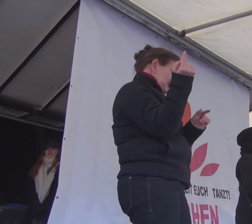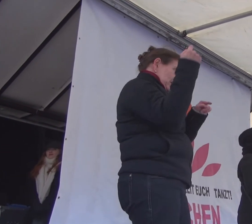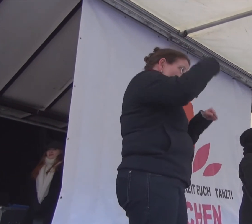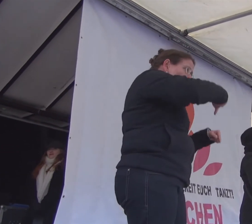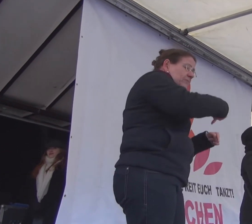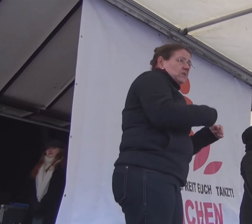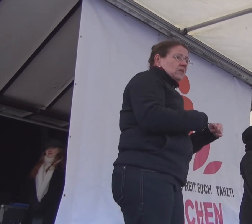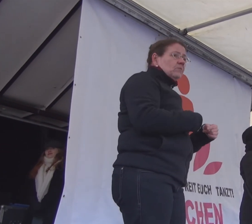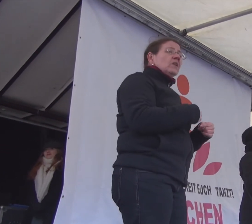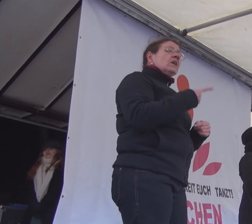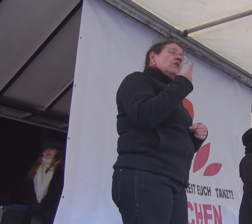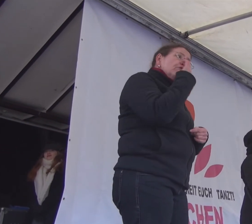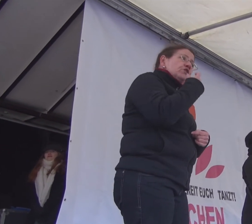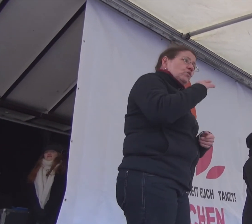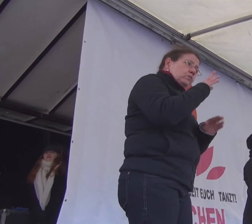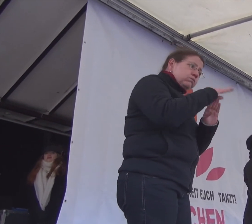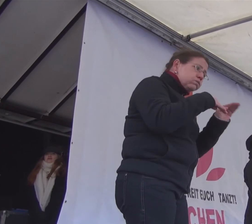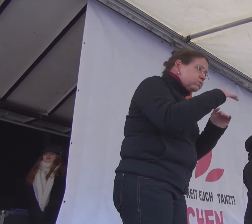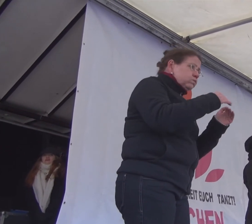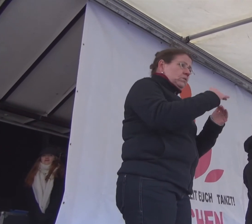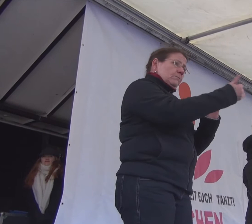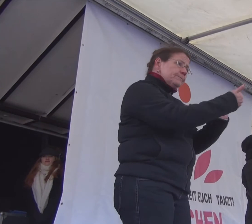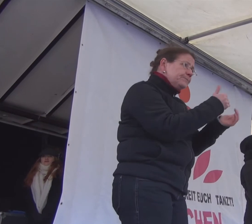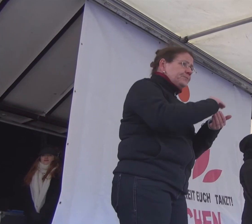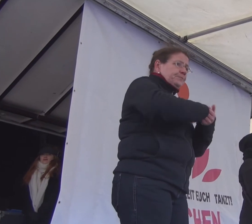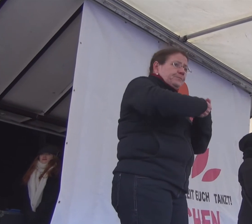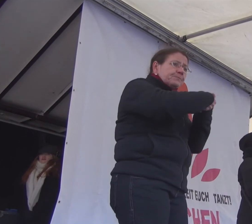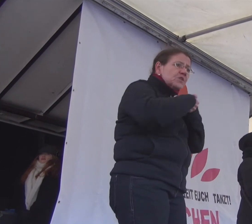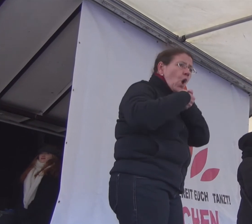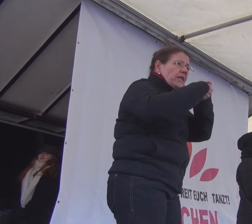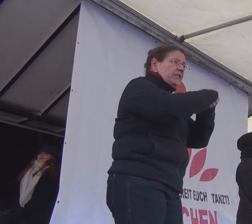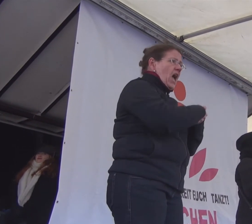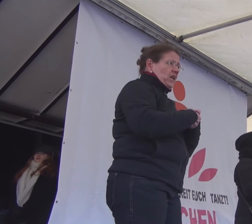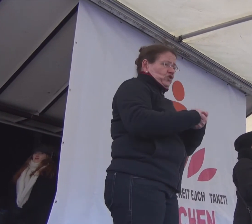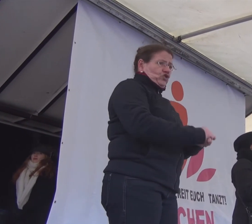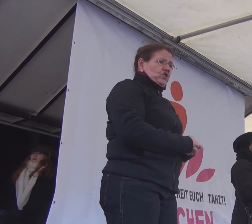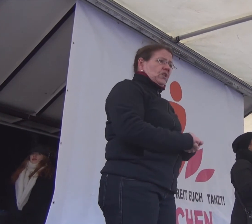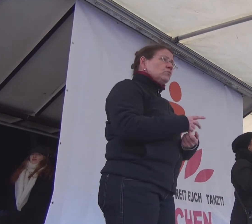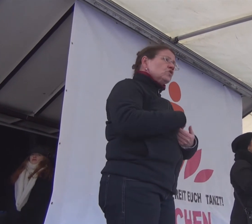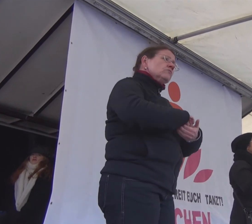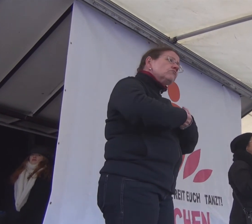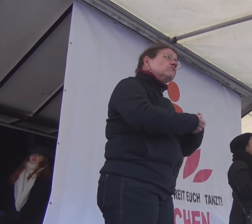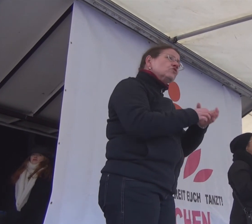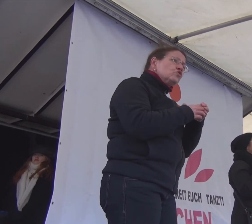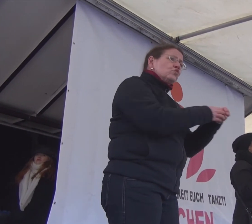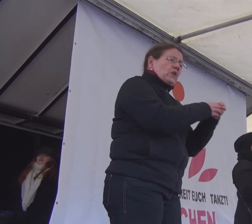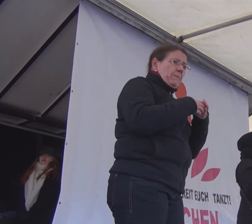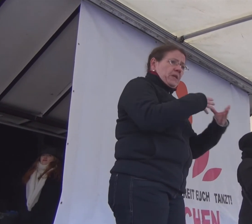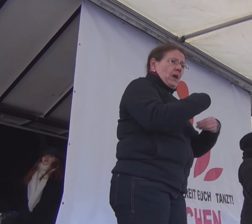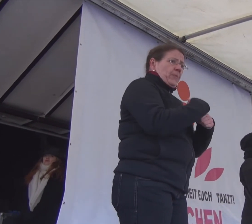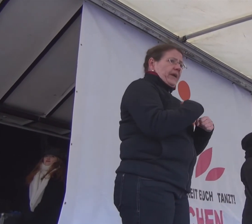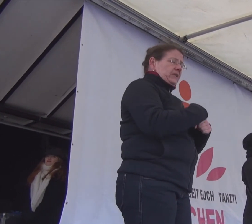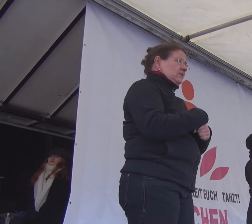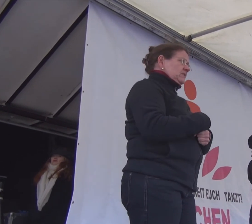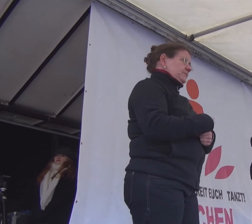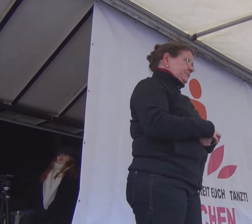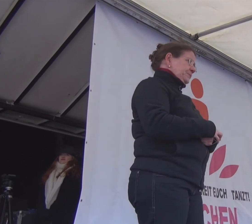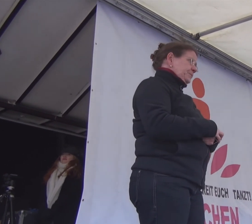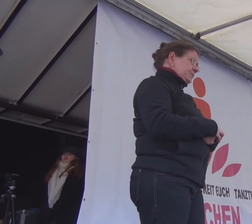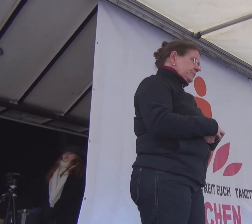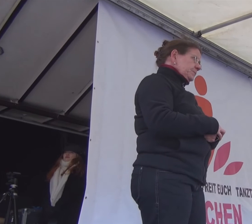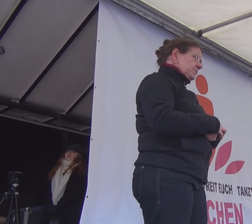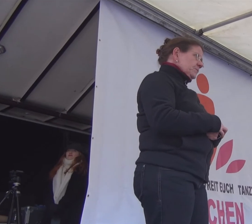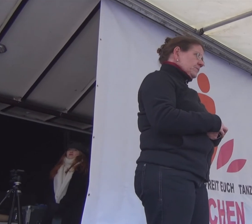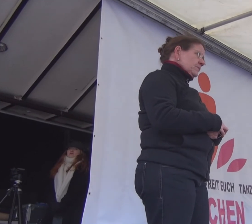mit denen solidarisieren, wir müssen mit dieser Frauen unbedingt zusammenhalten und diese Frauen möchte ich auch bitten, hier